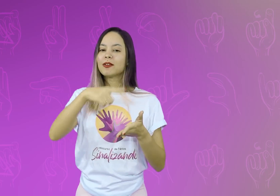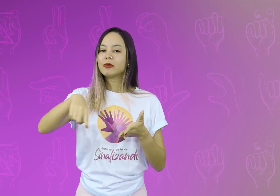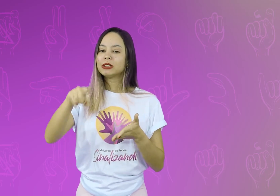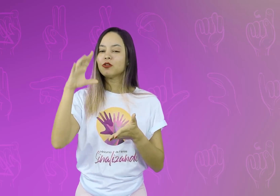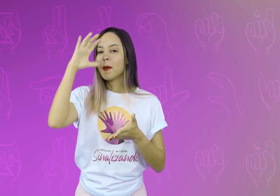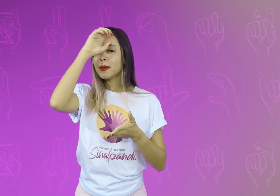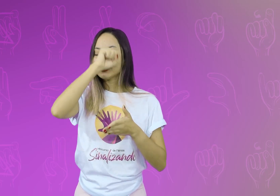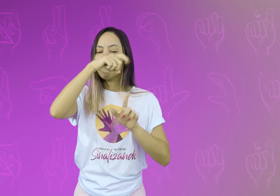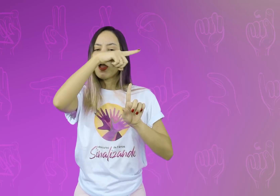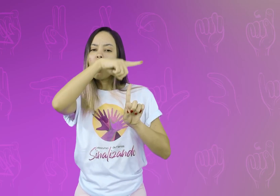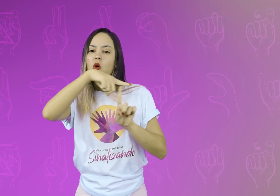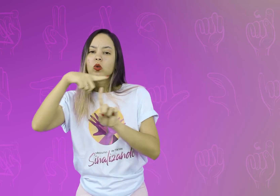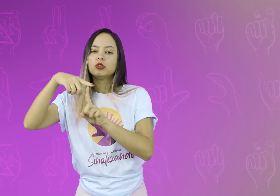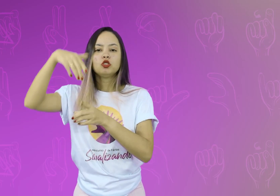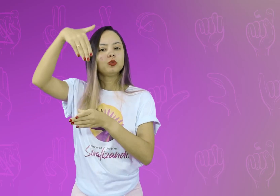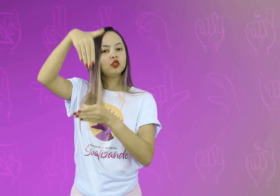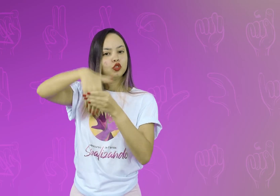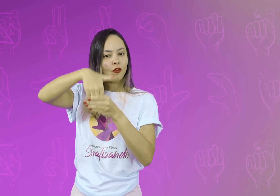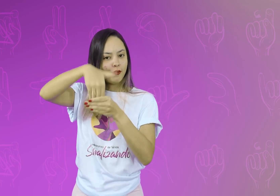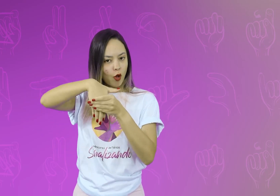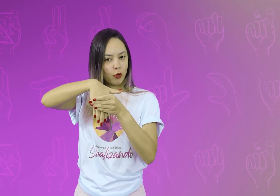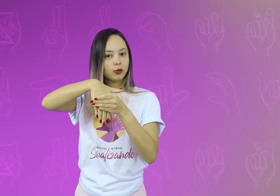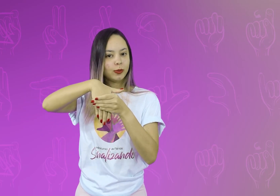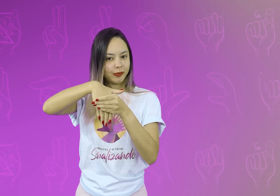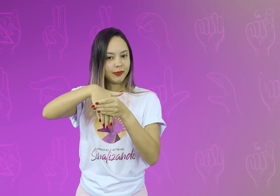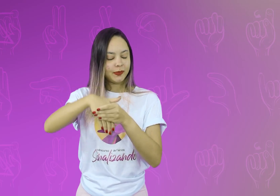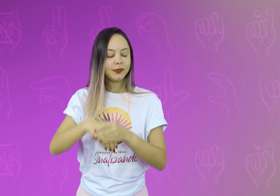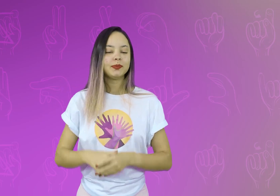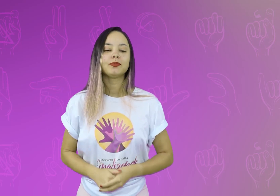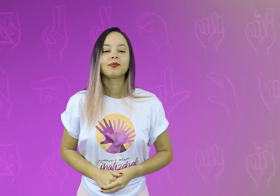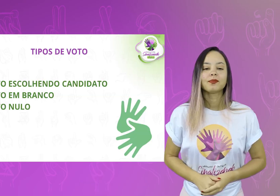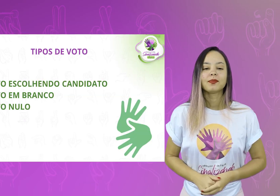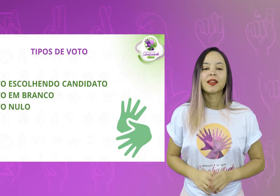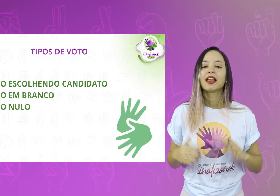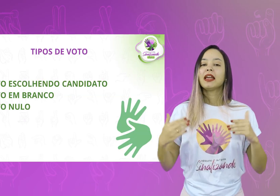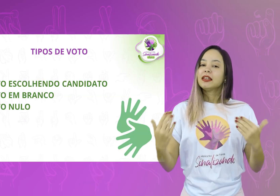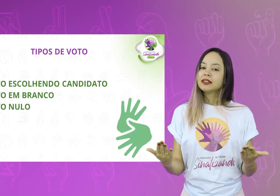Lembra? Agora, vocês vão aprender os tipos de voto.